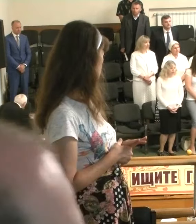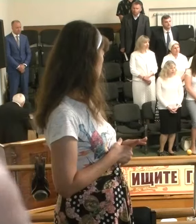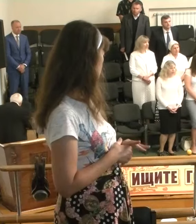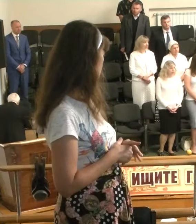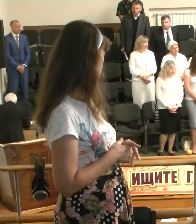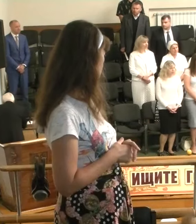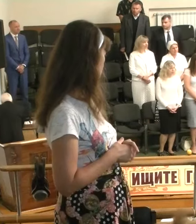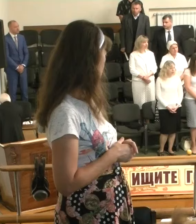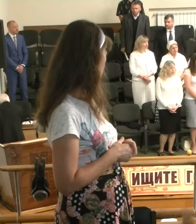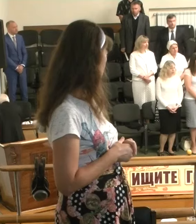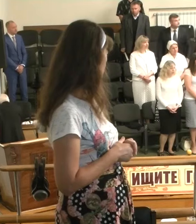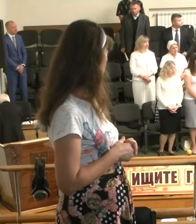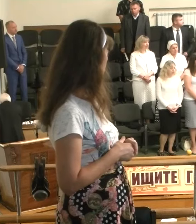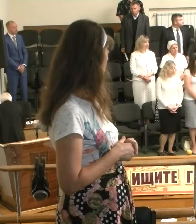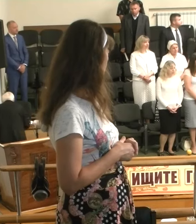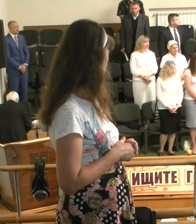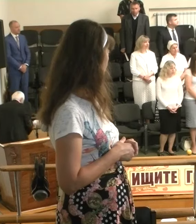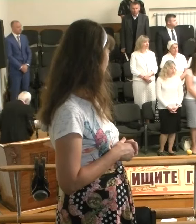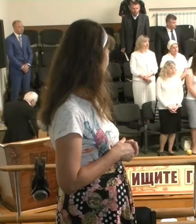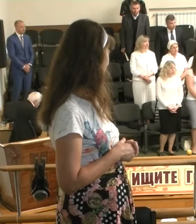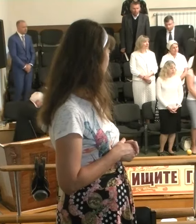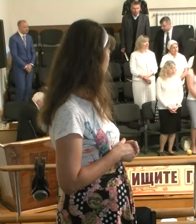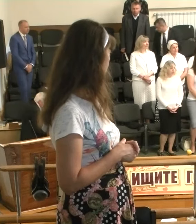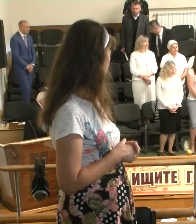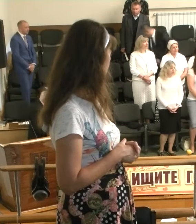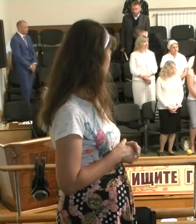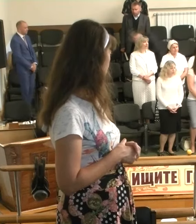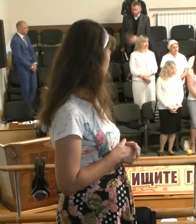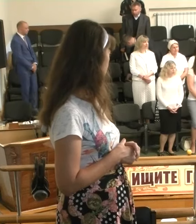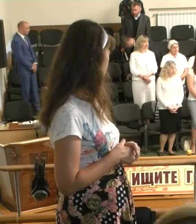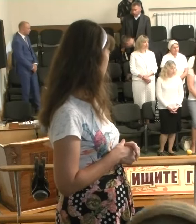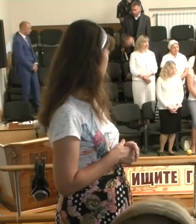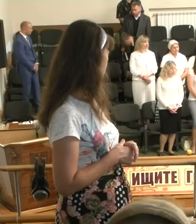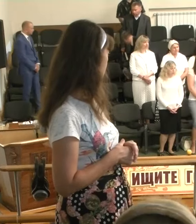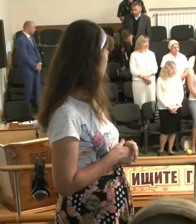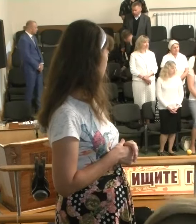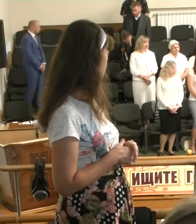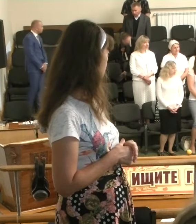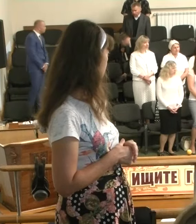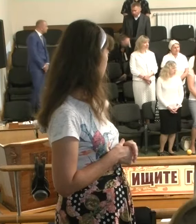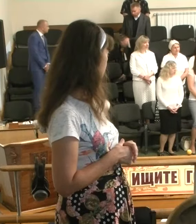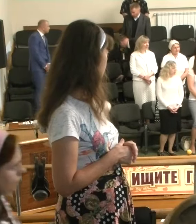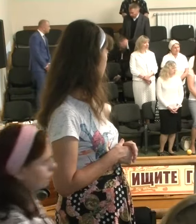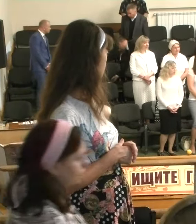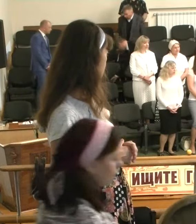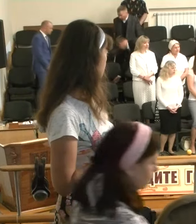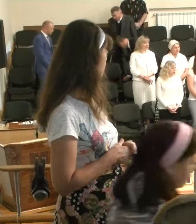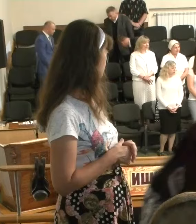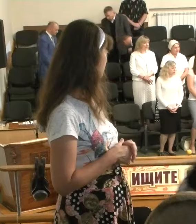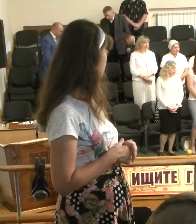Все вместе споем «Радию я и торжествую, спасенный я кровью Христа».